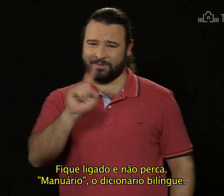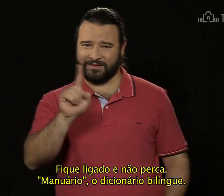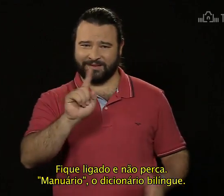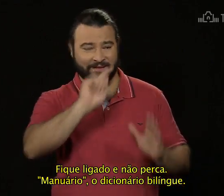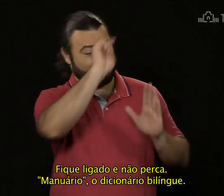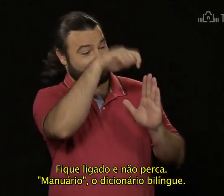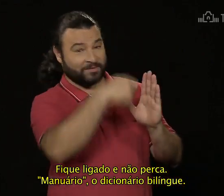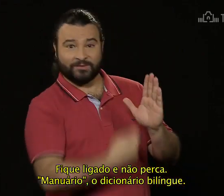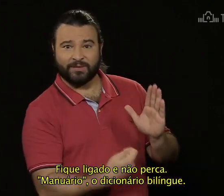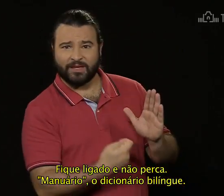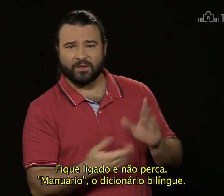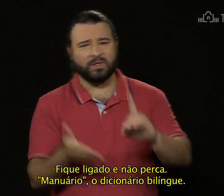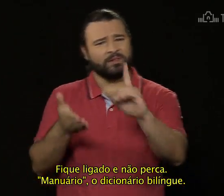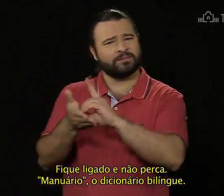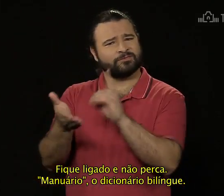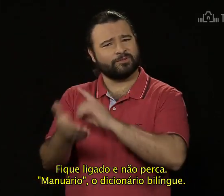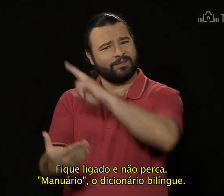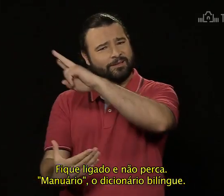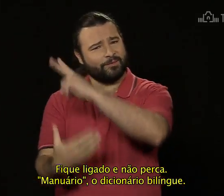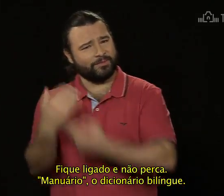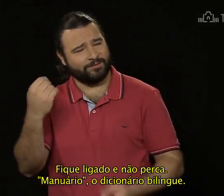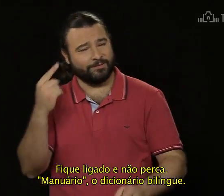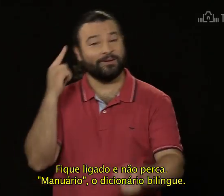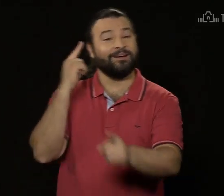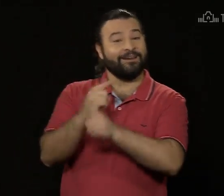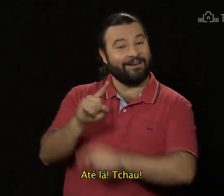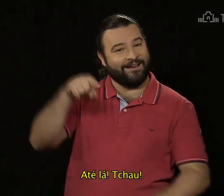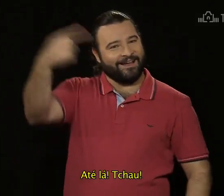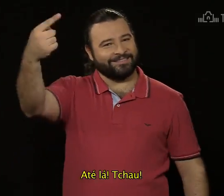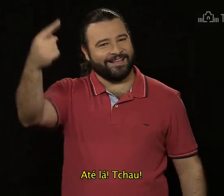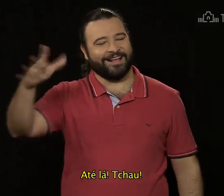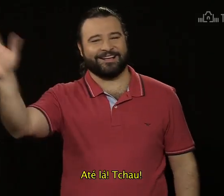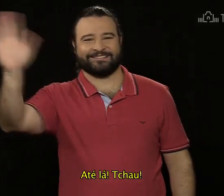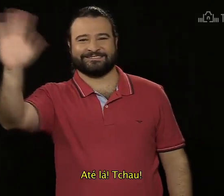Manuário O Dicionário Bilingue Até lá Tchau